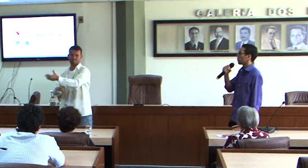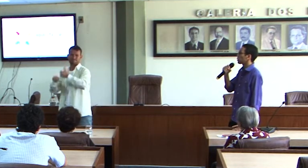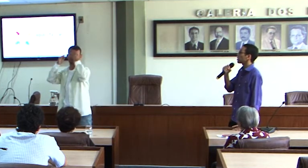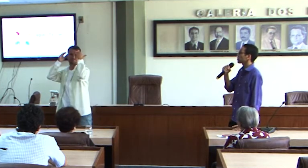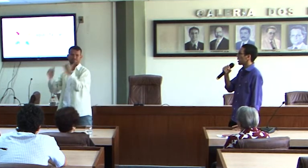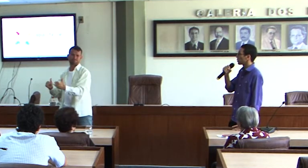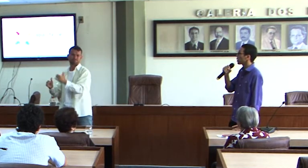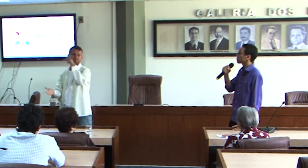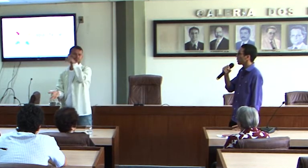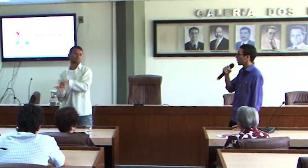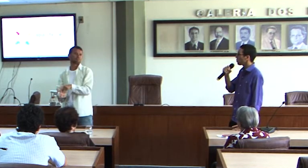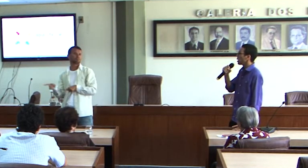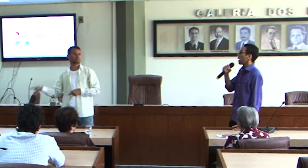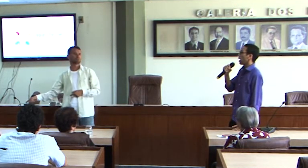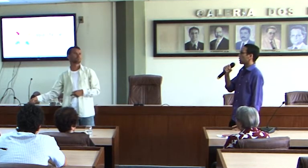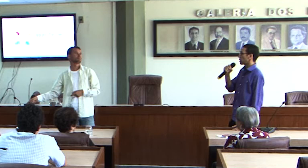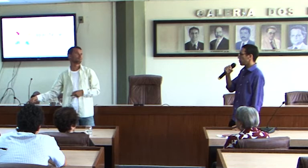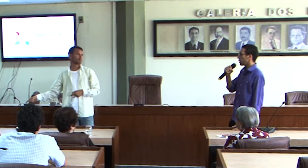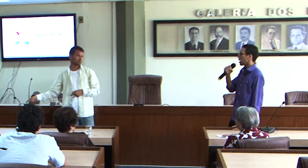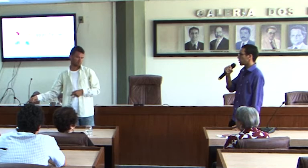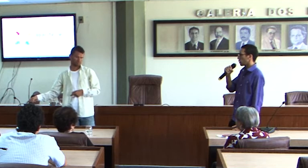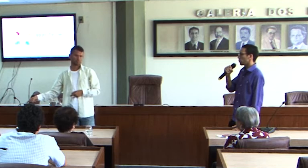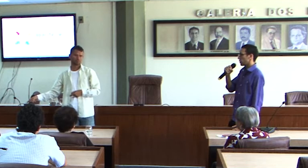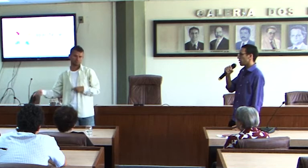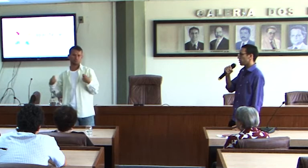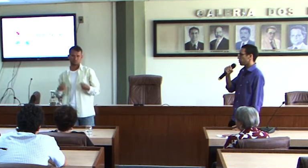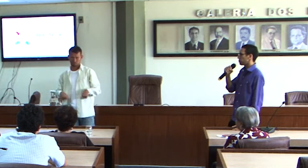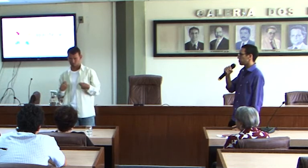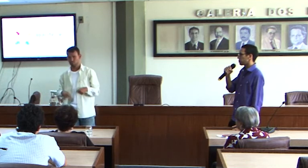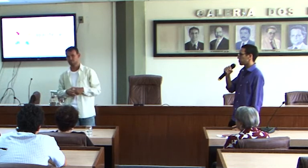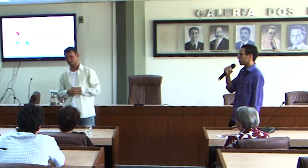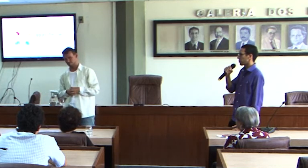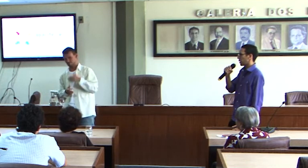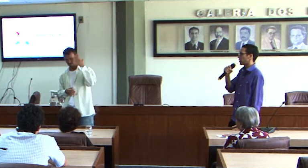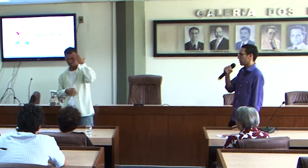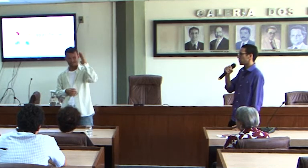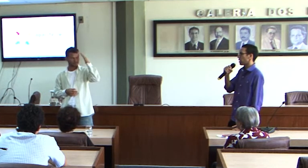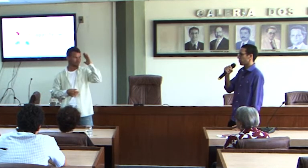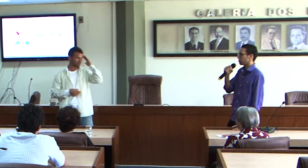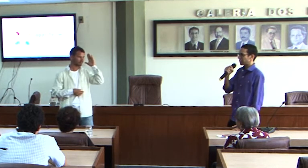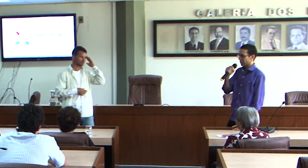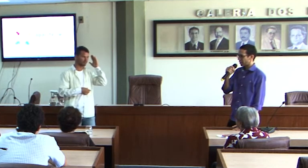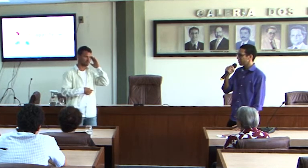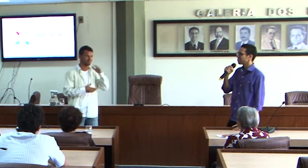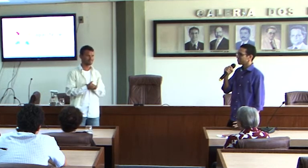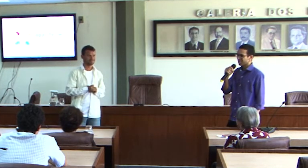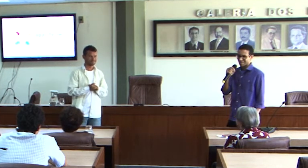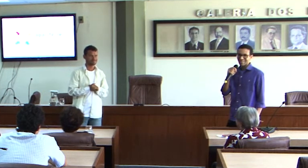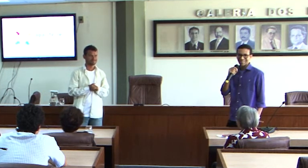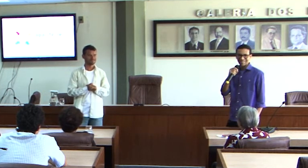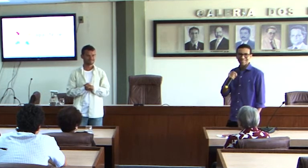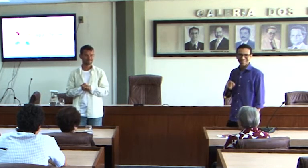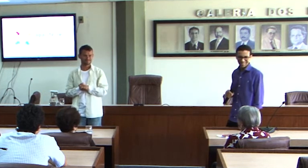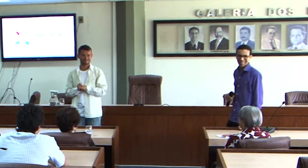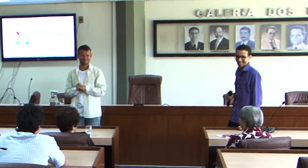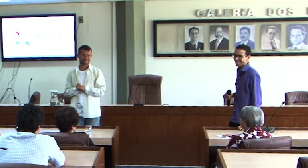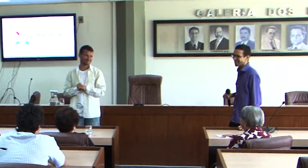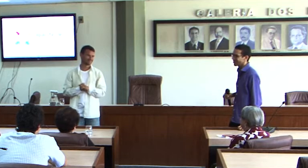vai garantir, de fato, o acesso e o respeito à acessibilidade aqui na universidade. Isso é necessário, entenderam?